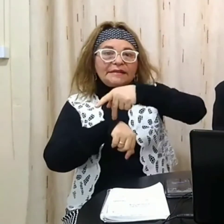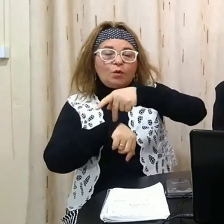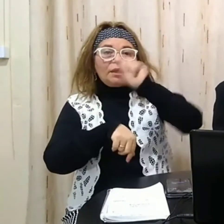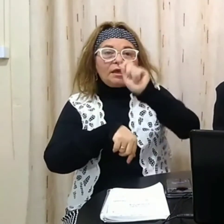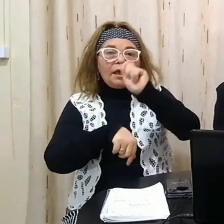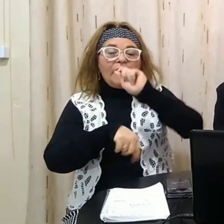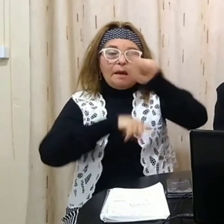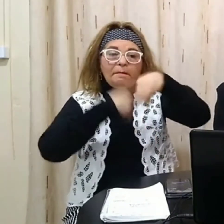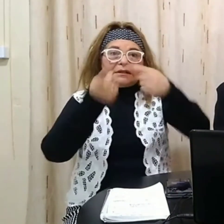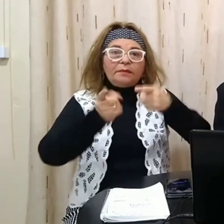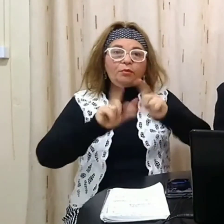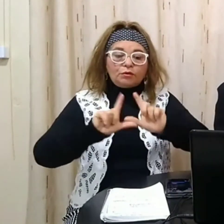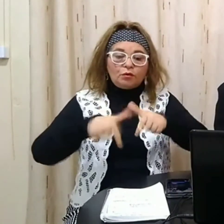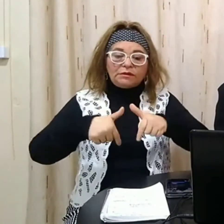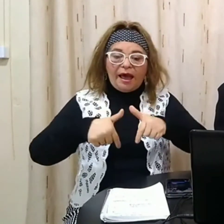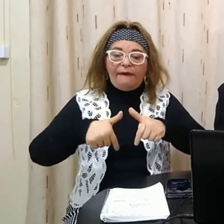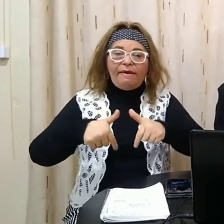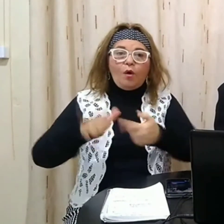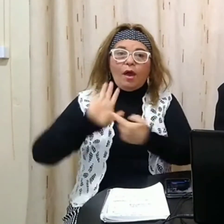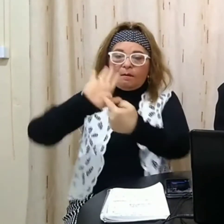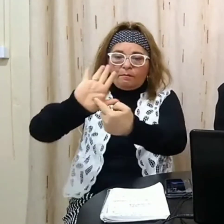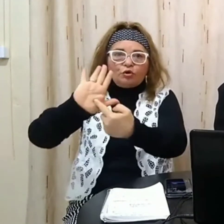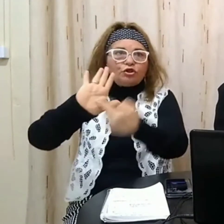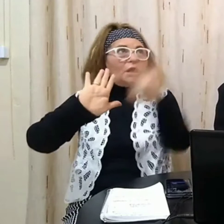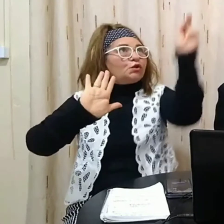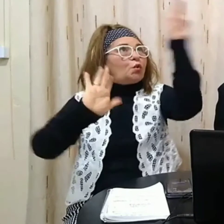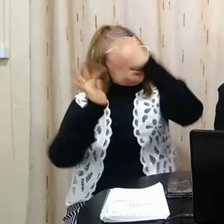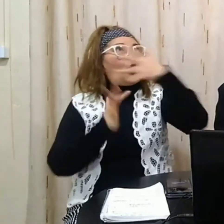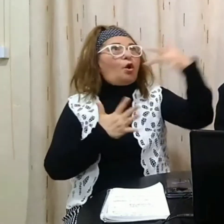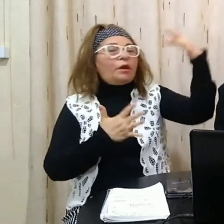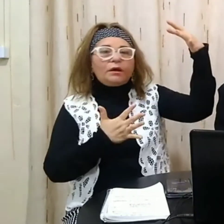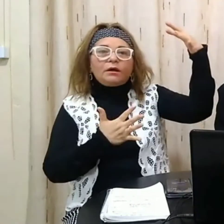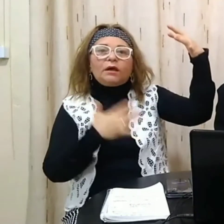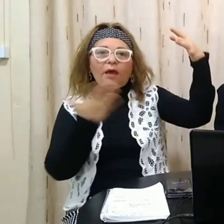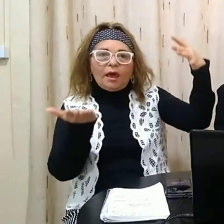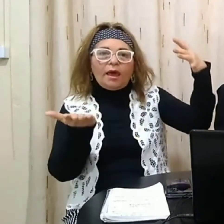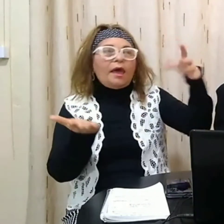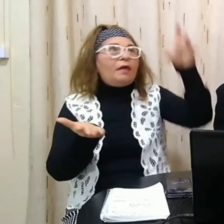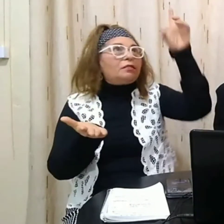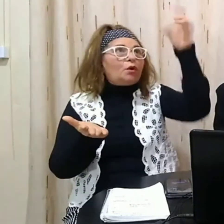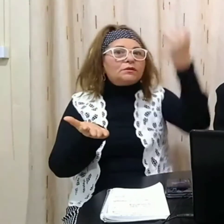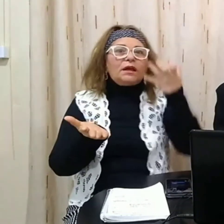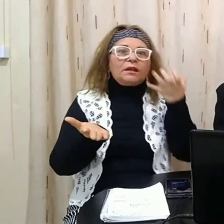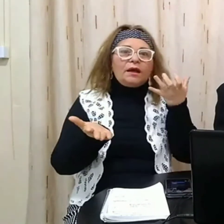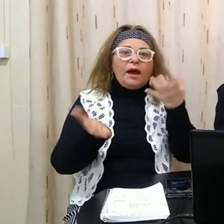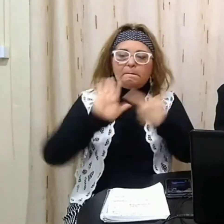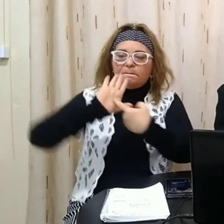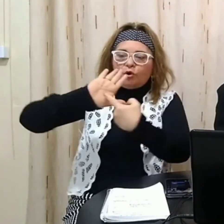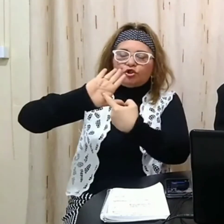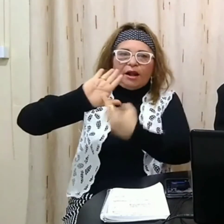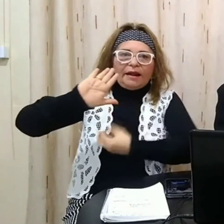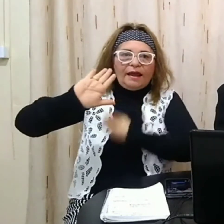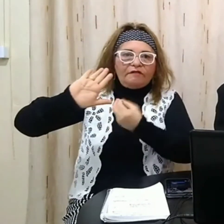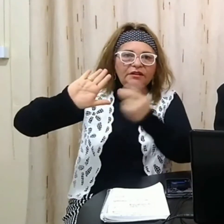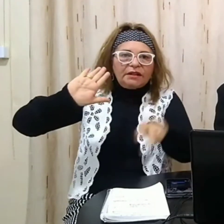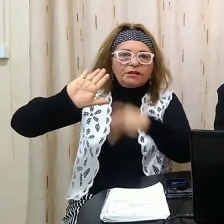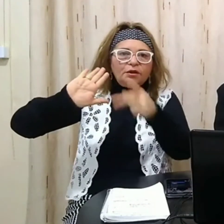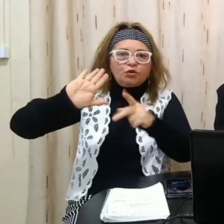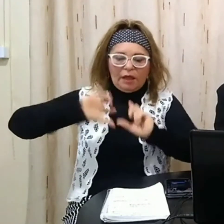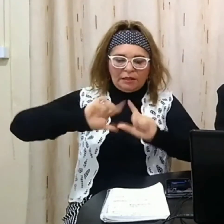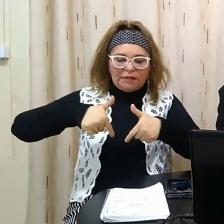através desta nação, mostrar a sua glória. Para, através desta nação, mostrar a sua